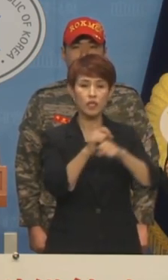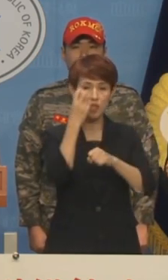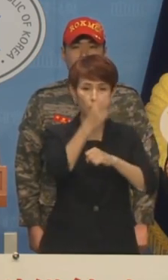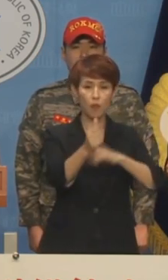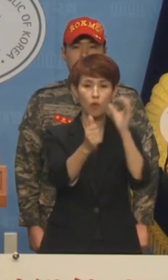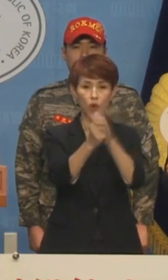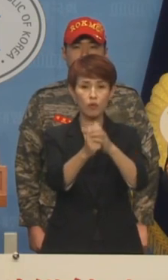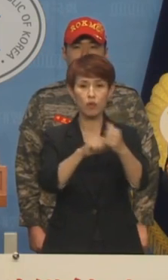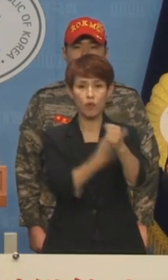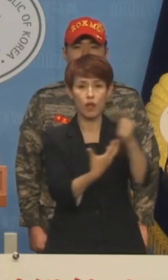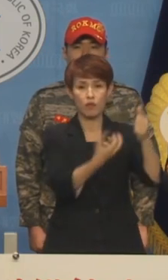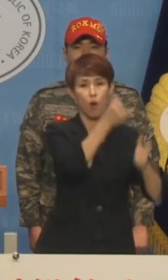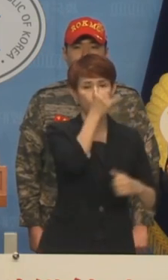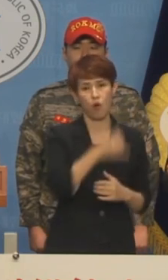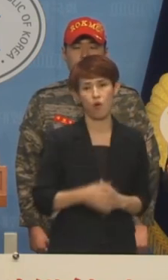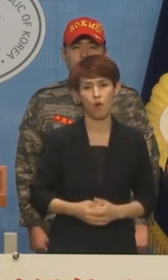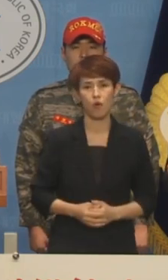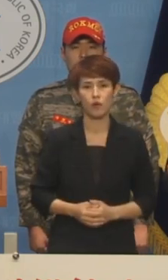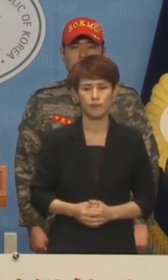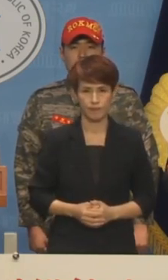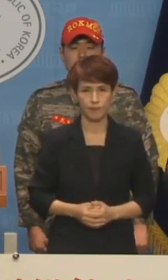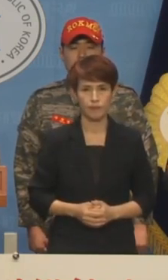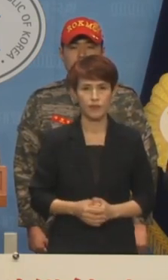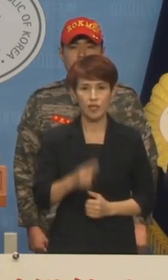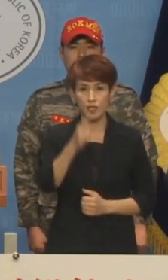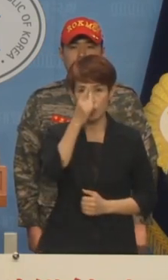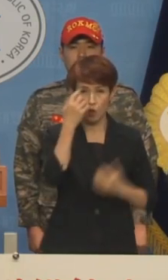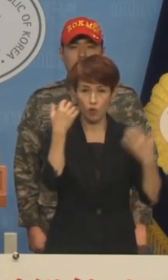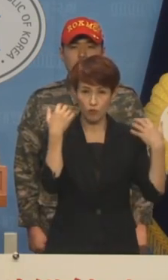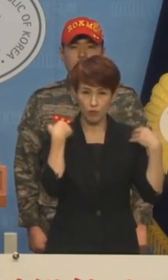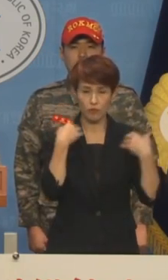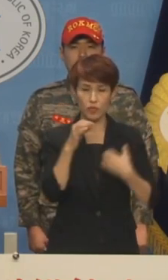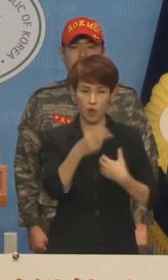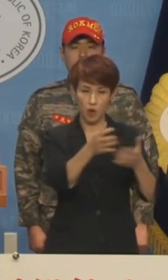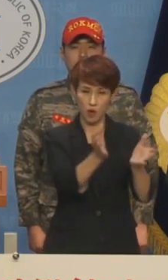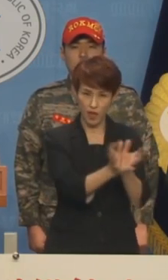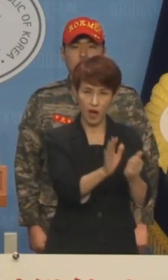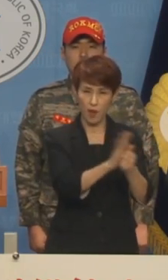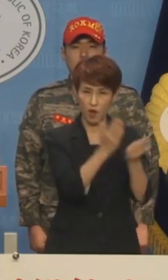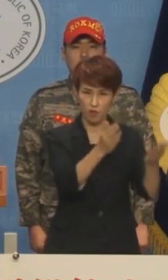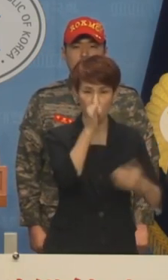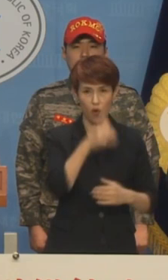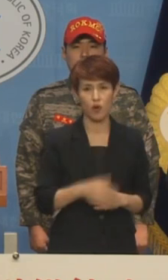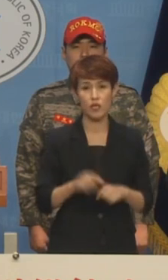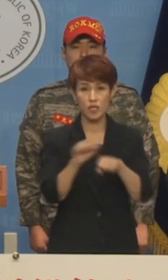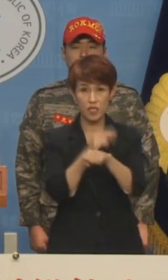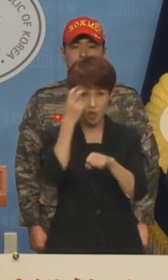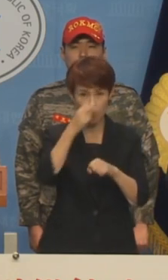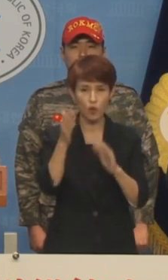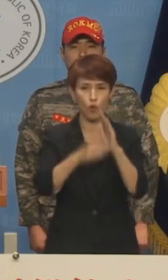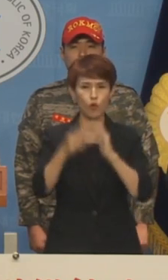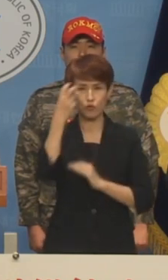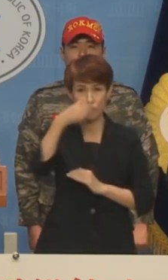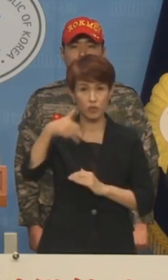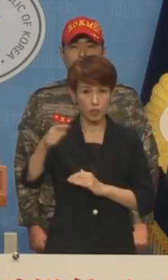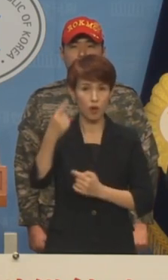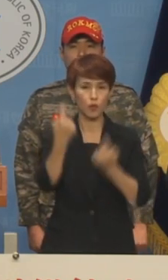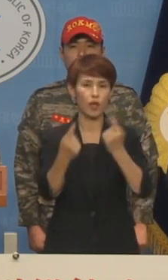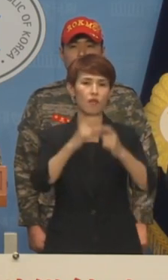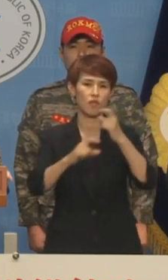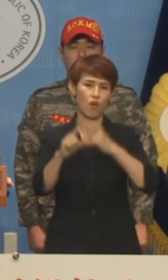권한을 부여하고 있습니다. 이 정도면 충분히 정부 여당을 배려한 것입니다. 특검은 최소한 공수처, 경찰보다 공정할